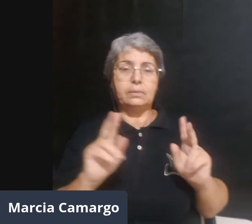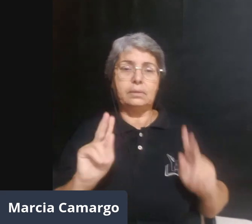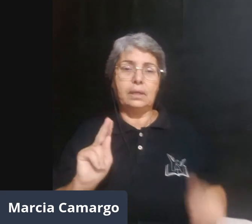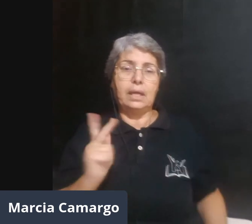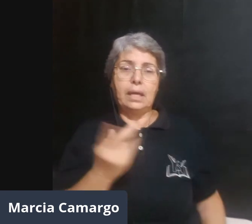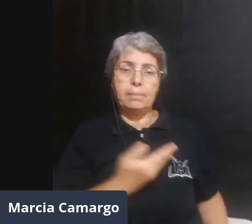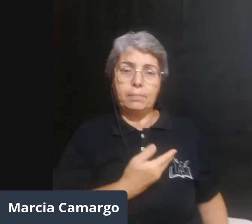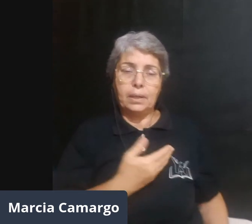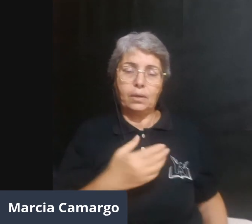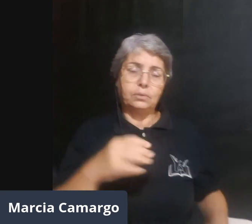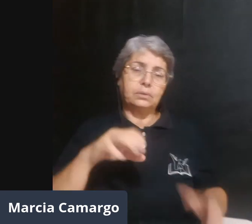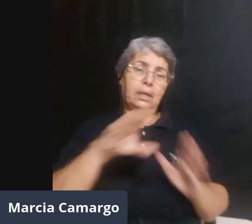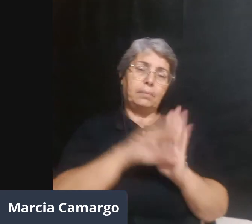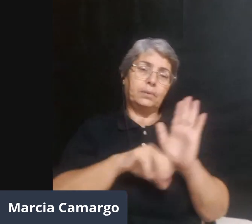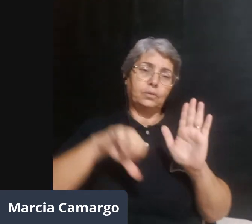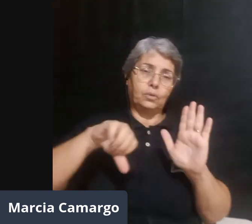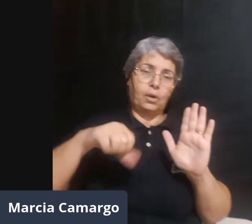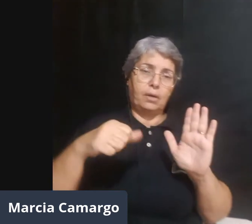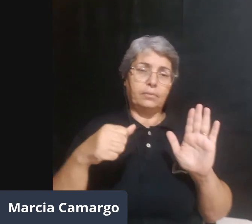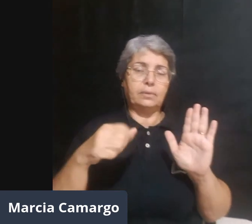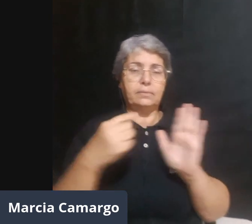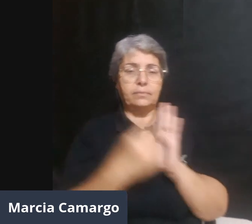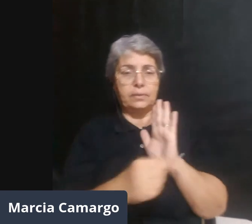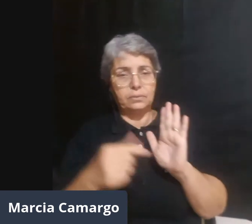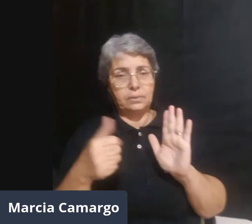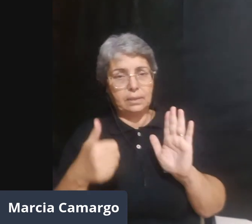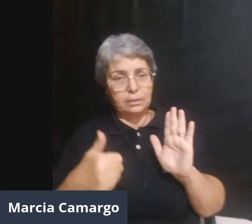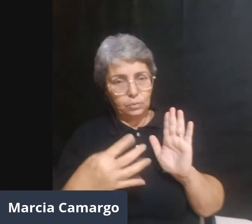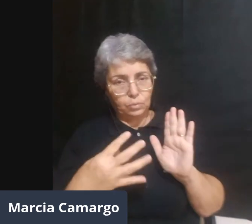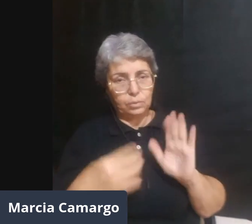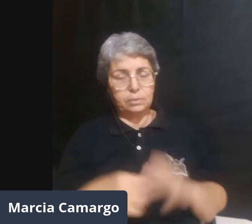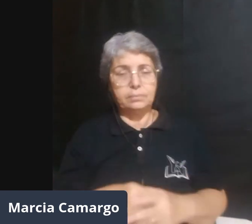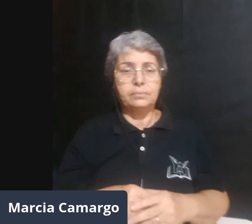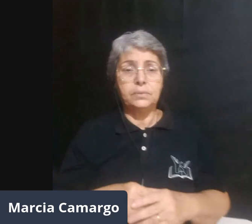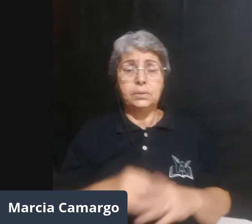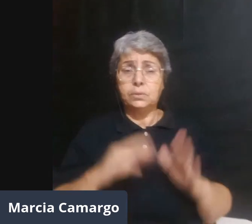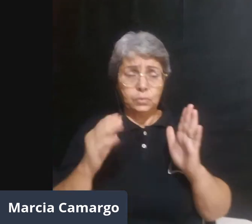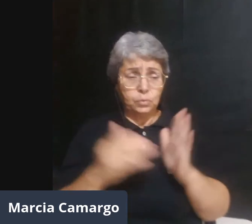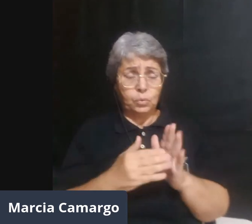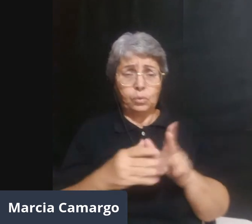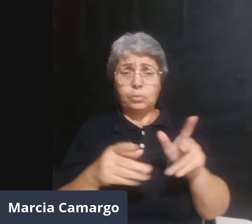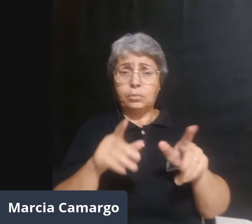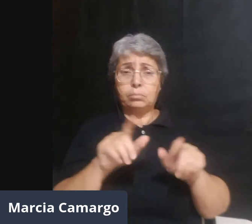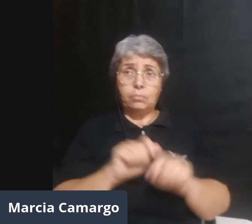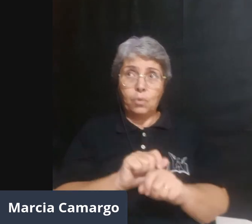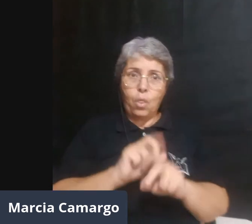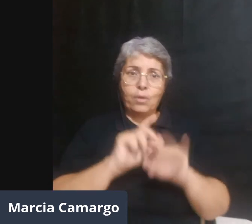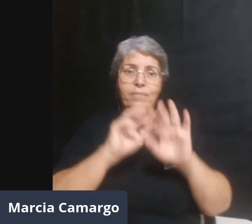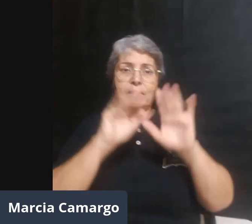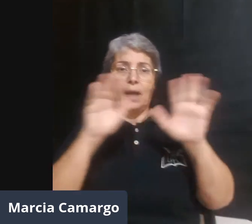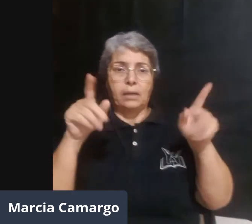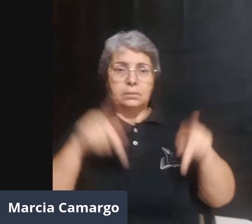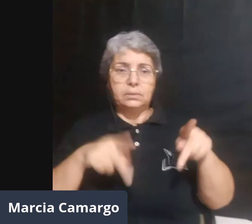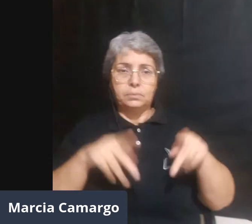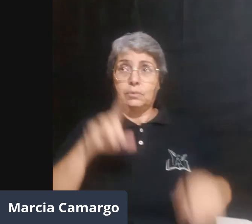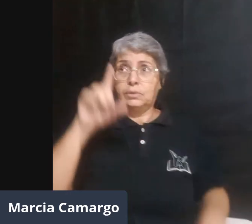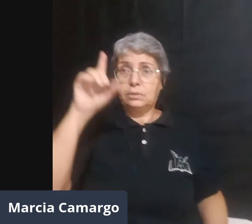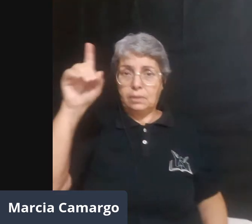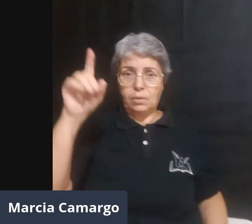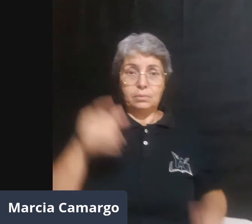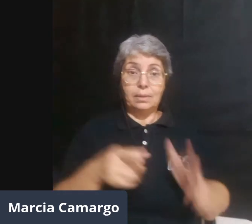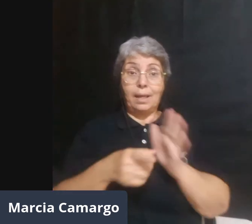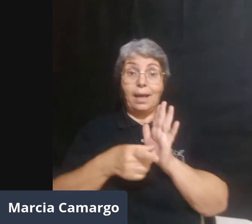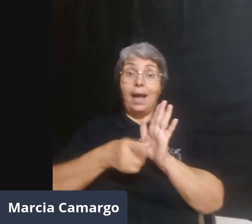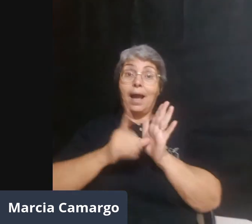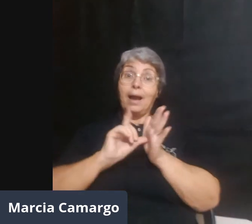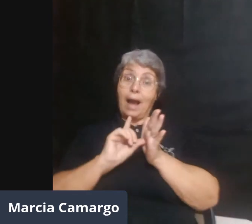de que o caráter de seu povo seja glorificado, mesmo antes da transformação do corpo no último dia.